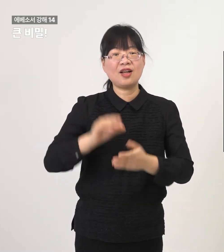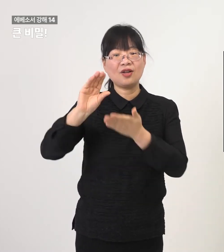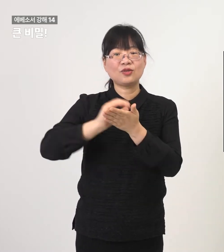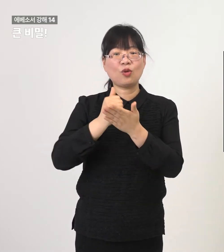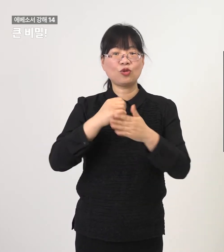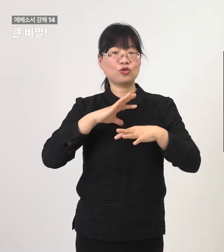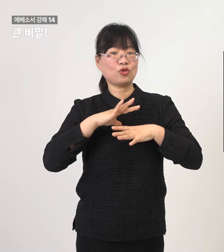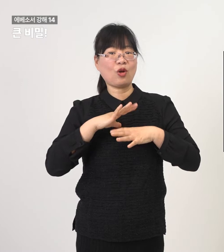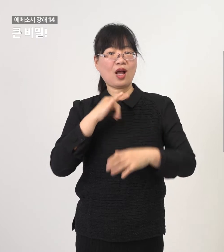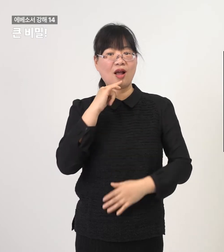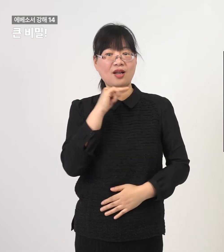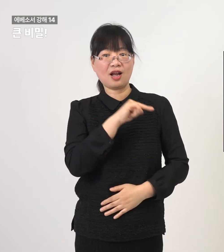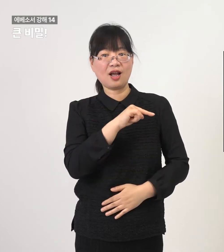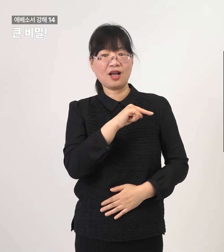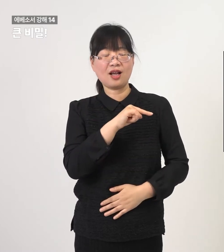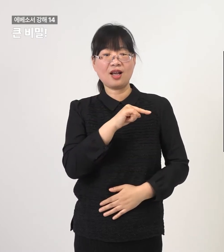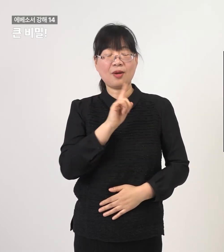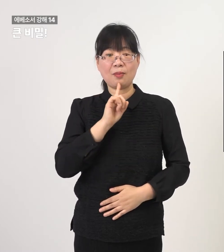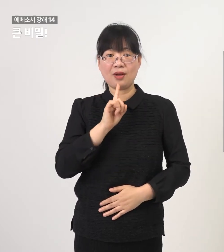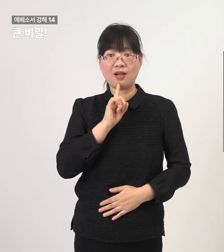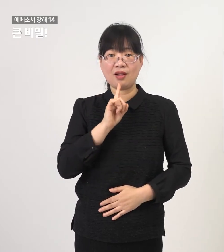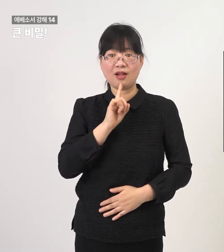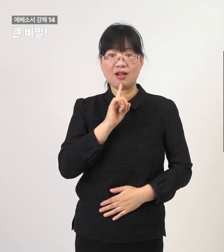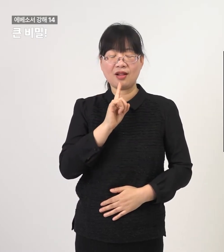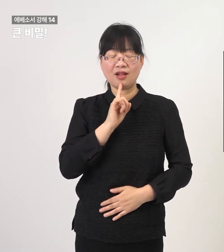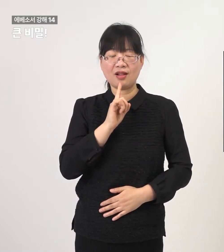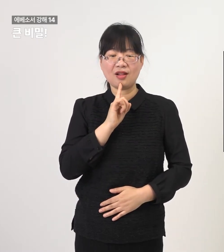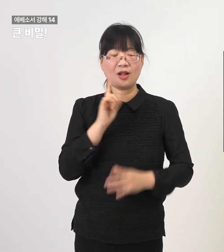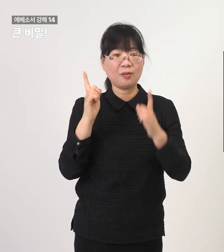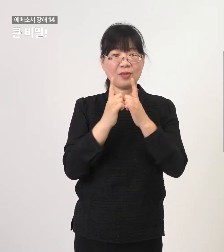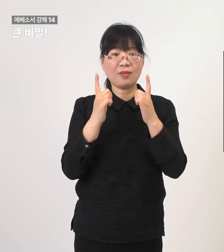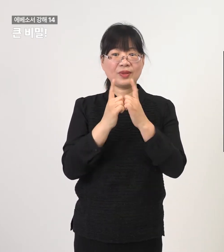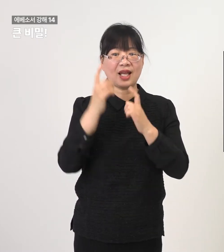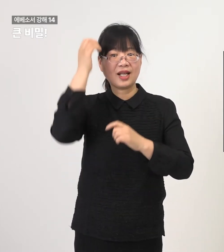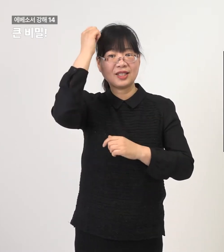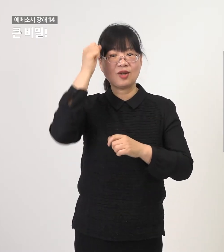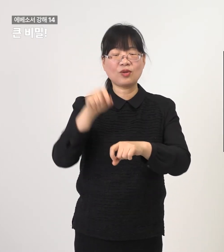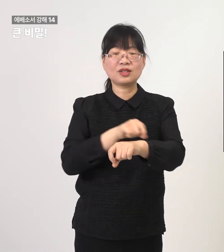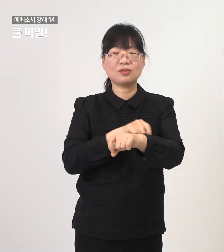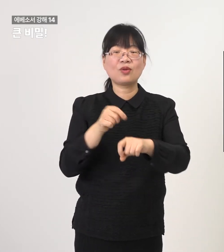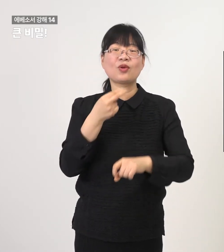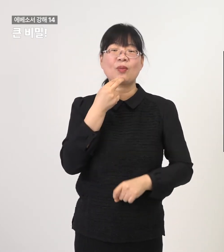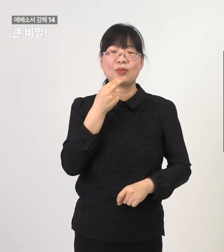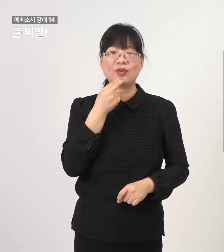그리스도를 두려워하라? 이 말은 그렇게 만나본 기억이 별로 없단 말이에요.